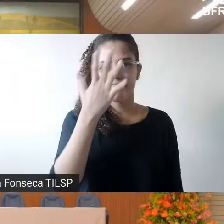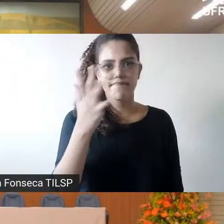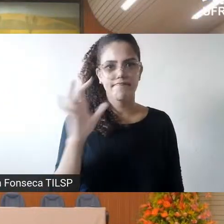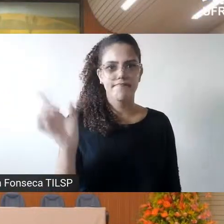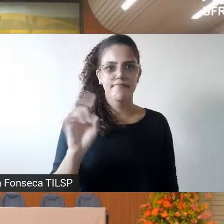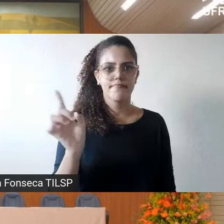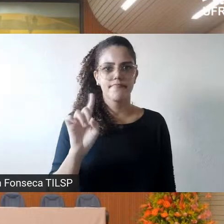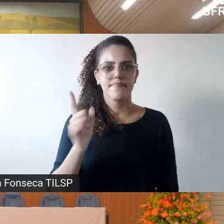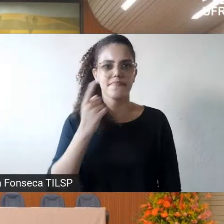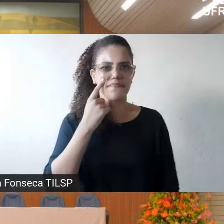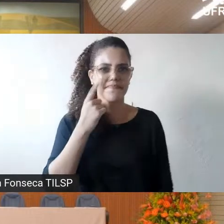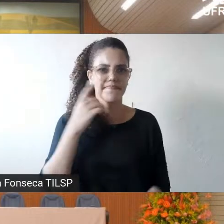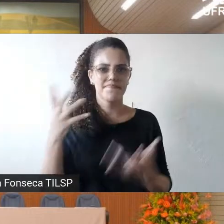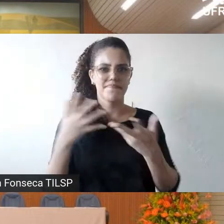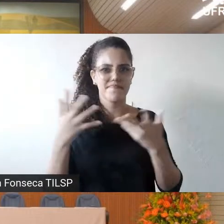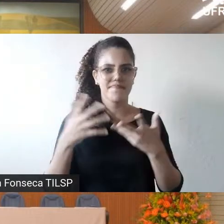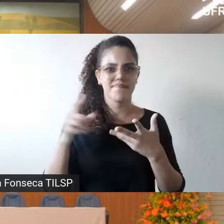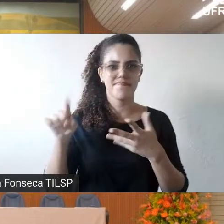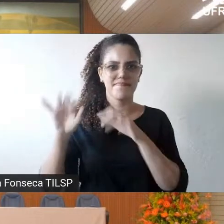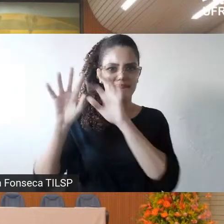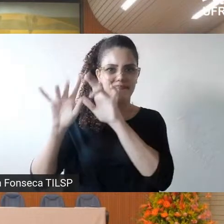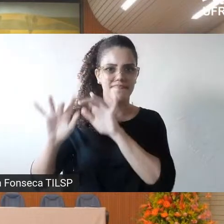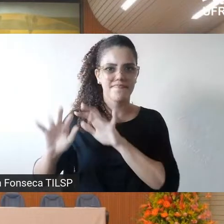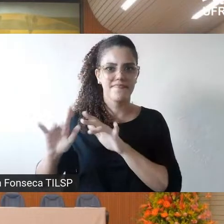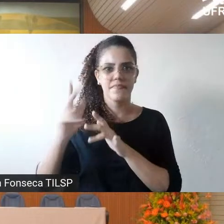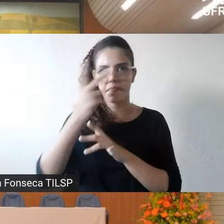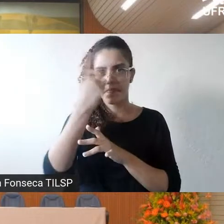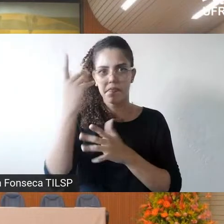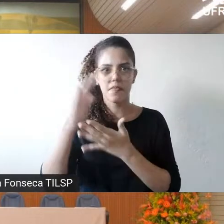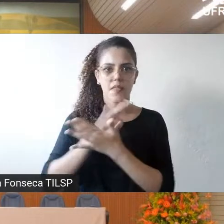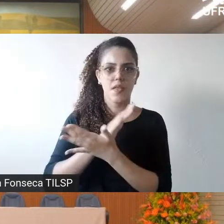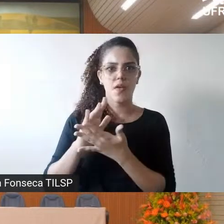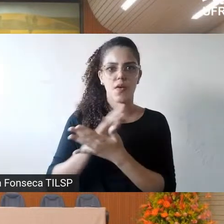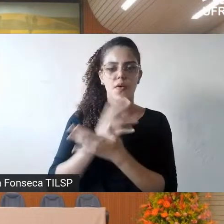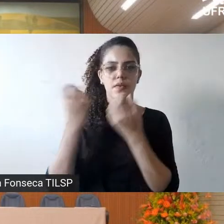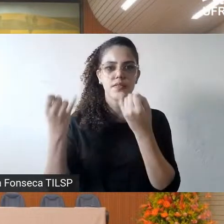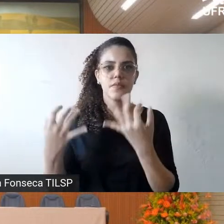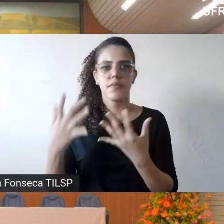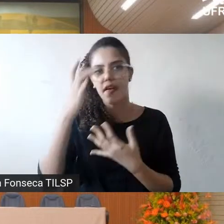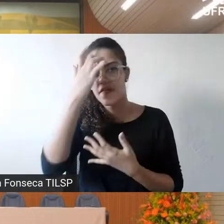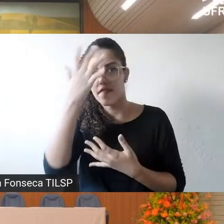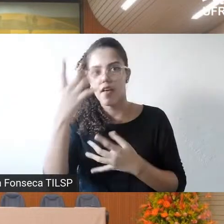no chat algumas pessoas dizendo é fácil porque ele tem o dele todo mês.